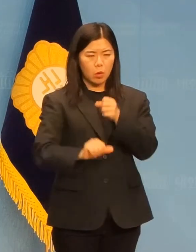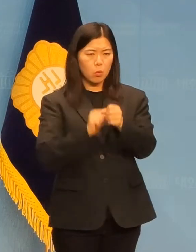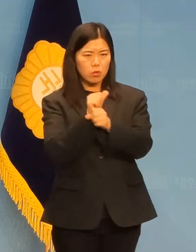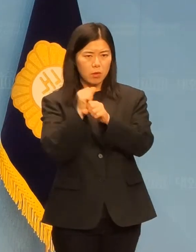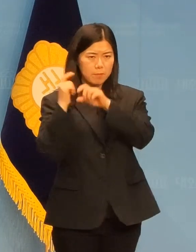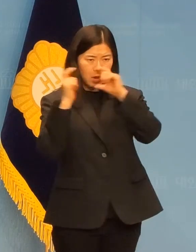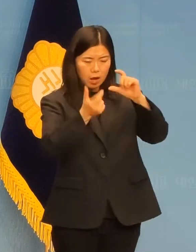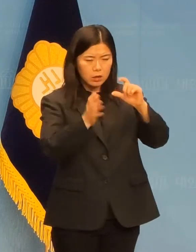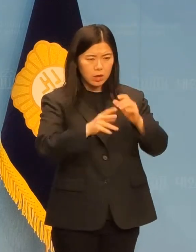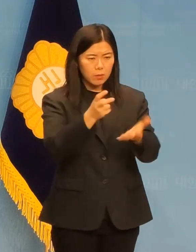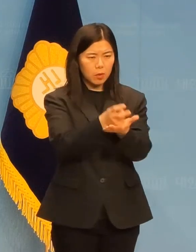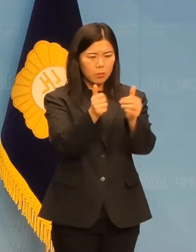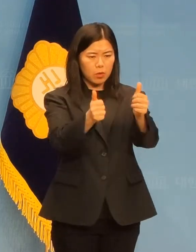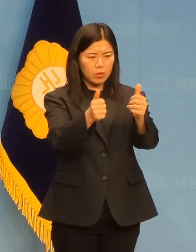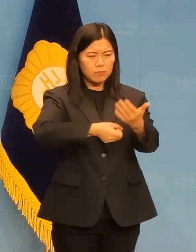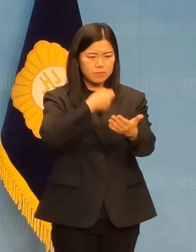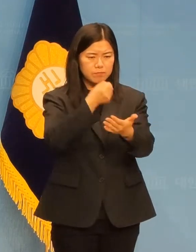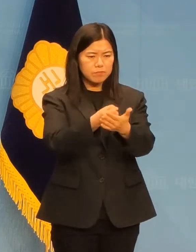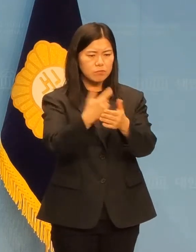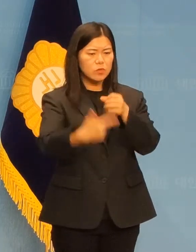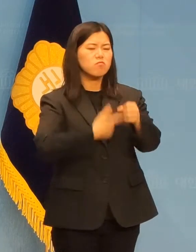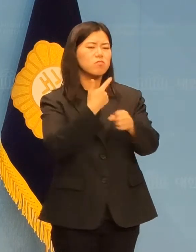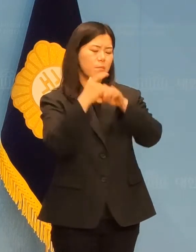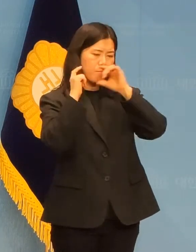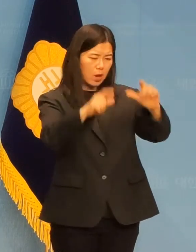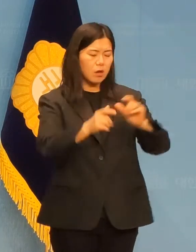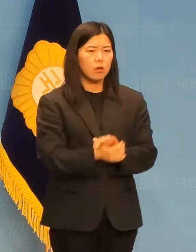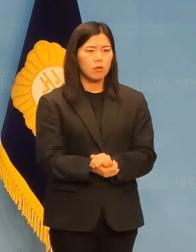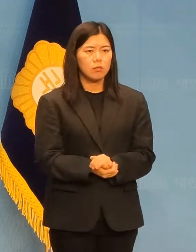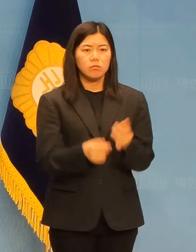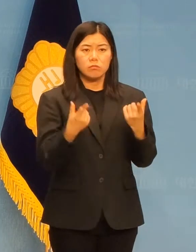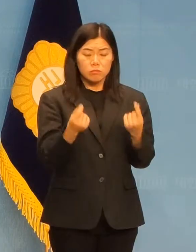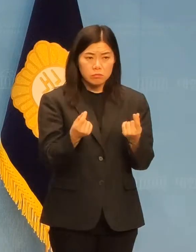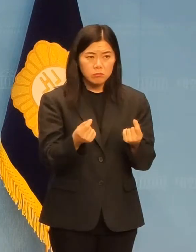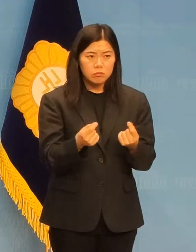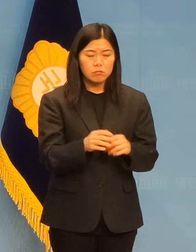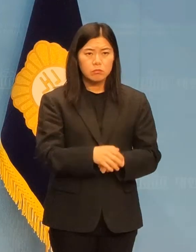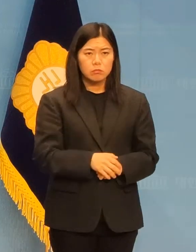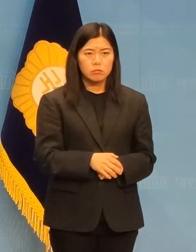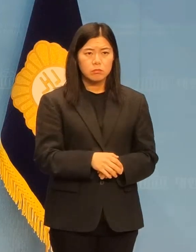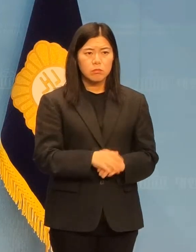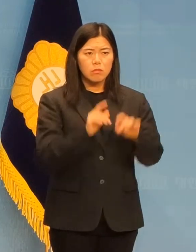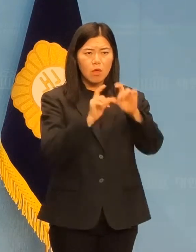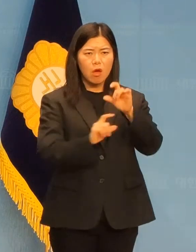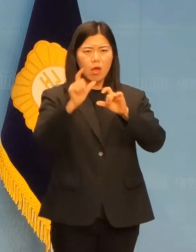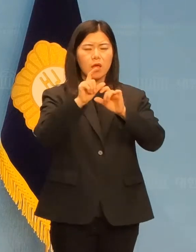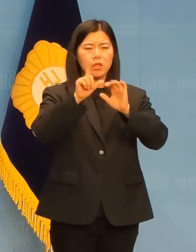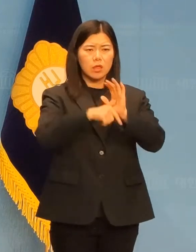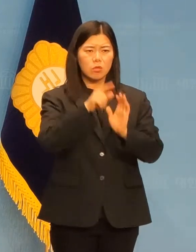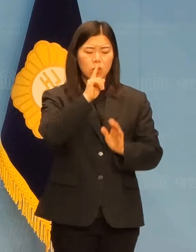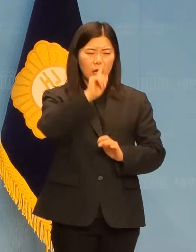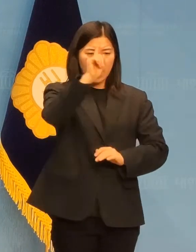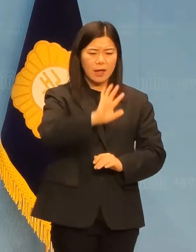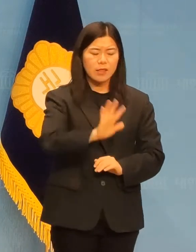구형했는데 법원에서 6년 선고했습니다. 이렇게 형량을 더 높였는데도 항소하지